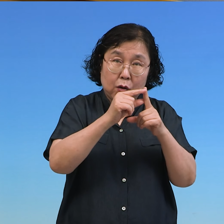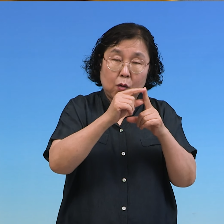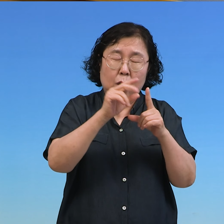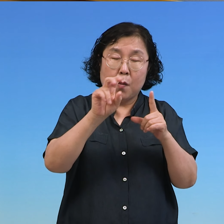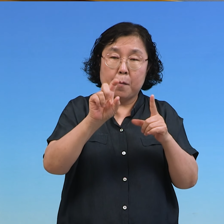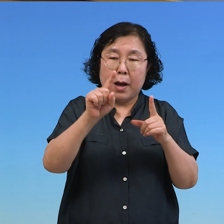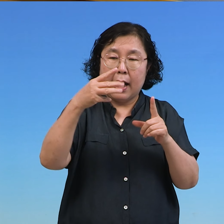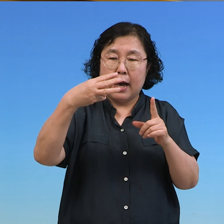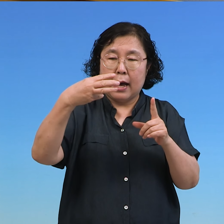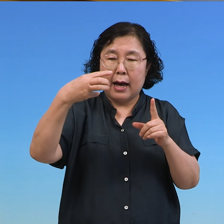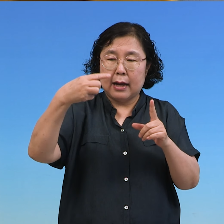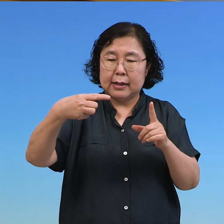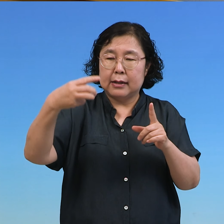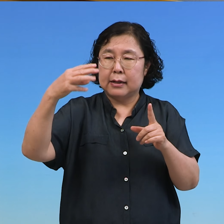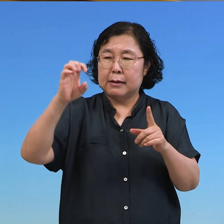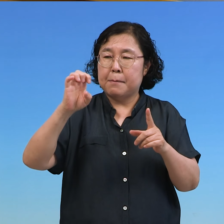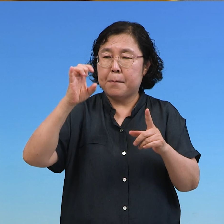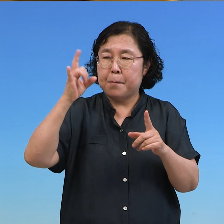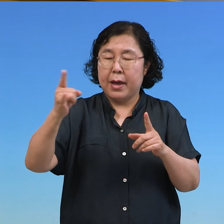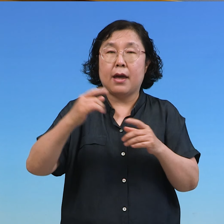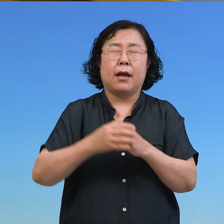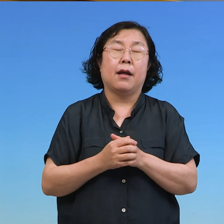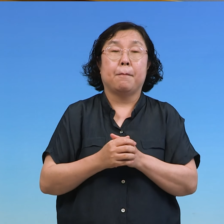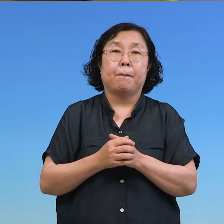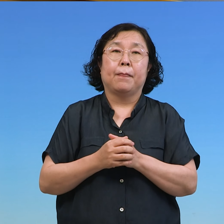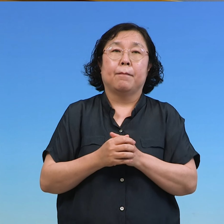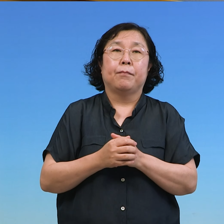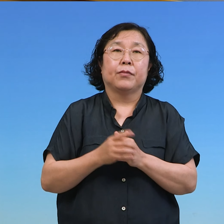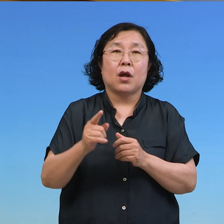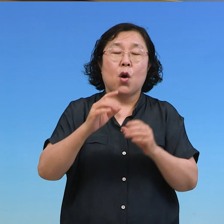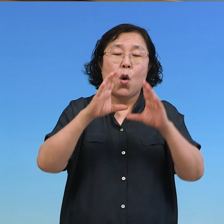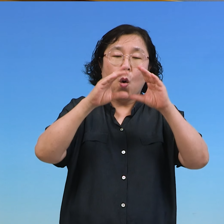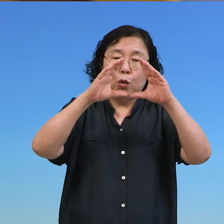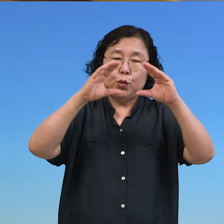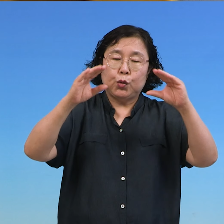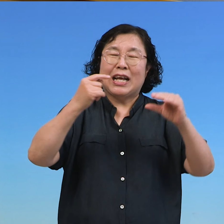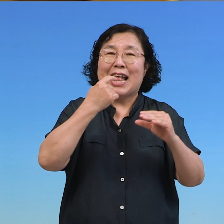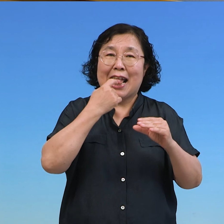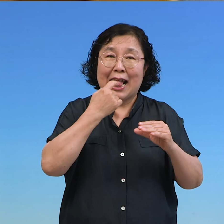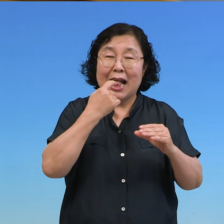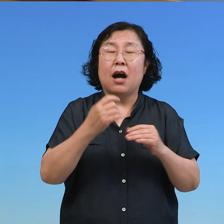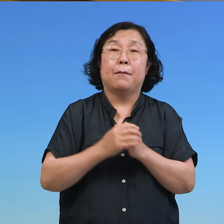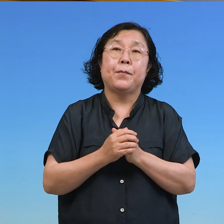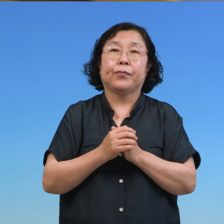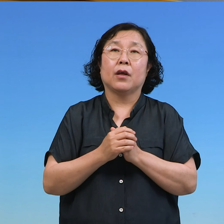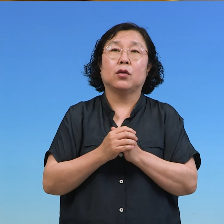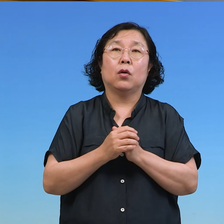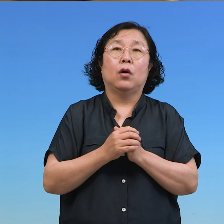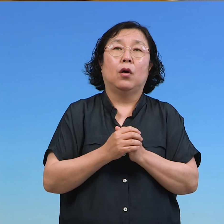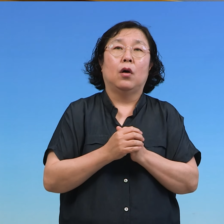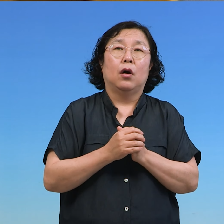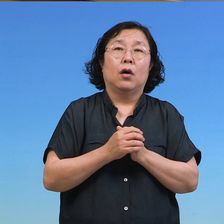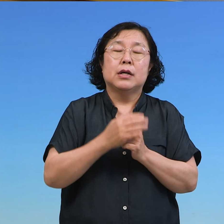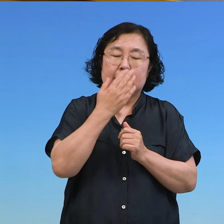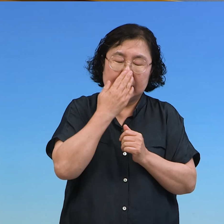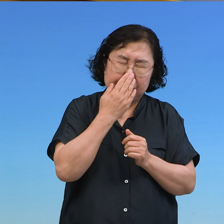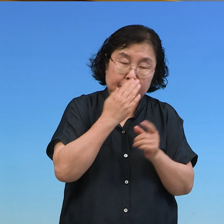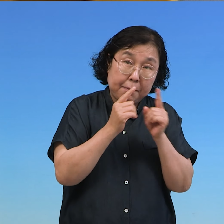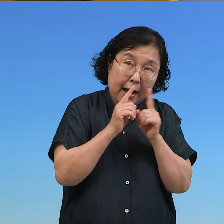온순한 혀는 곧 생명나무지만 여기 나오는 온순한 혀 할 때 온순한 이게